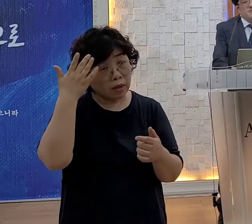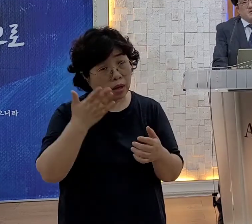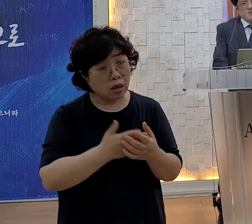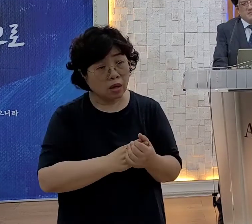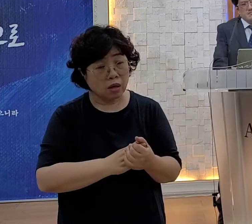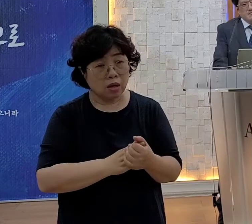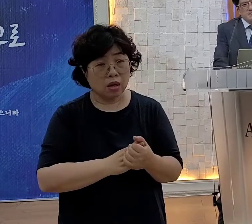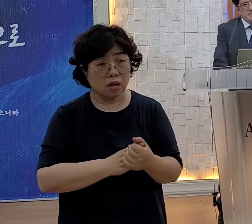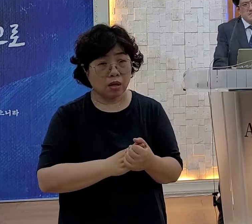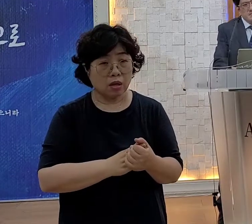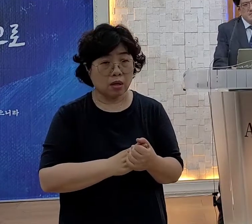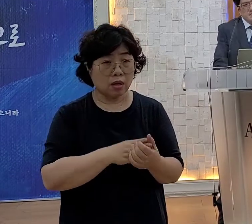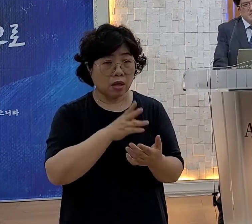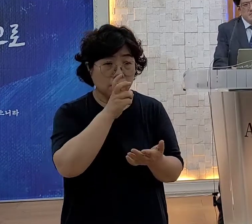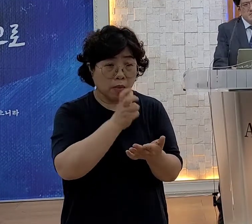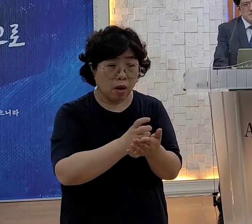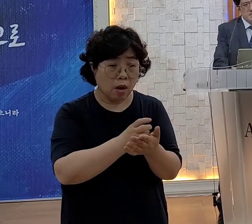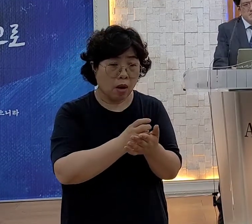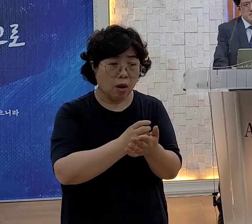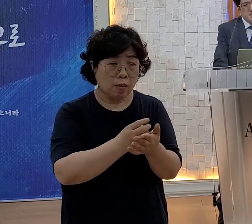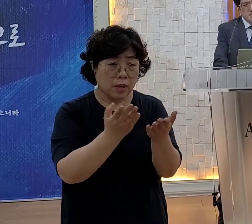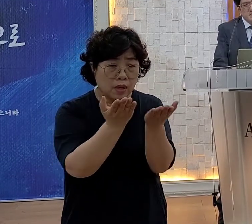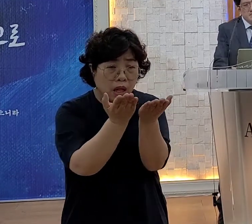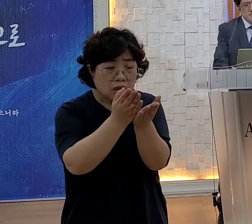진리입니까? 아닙니까?